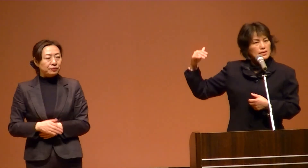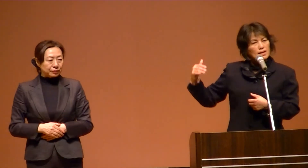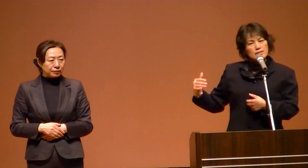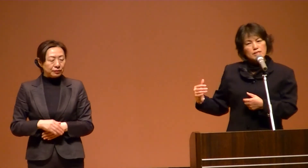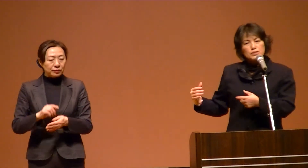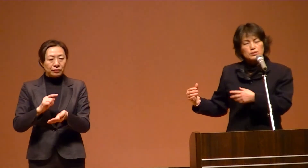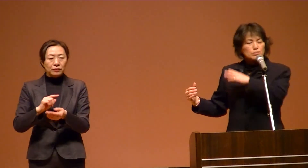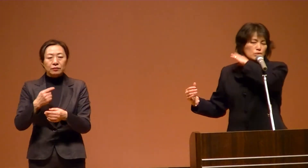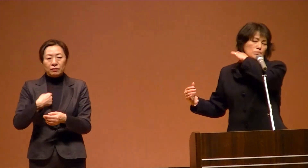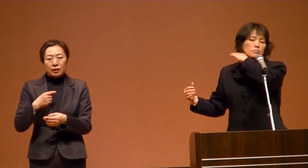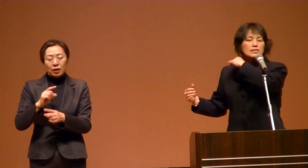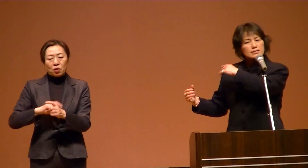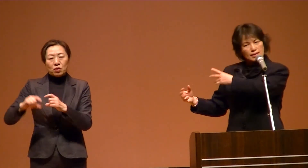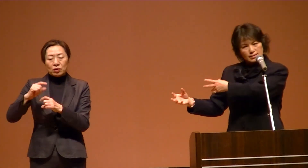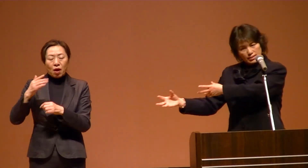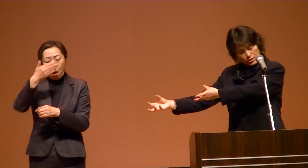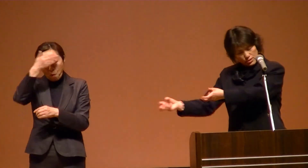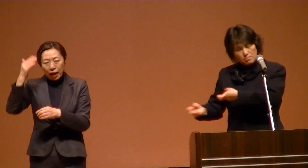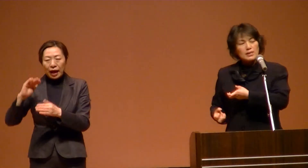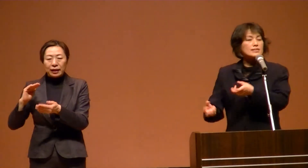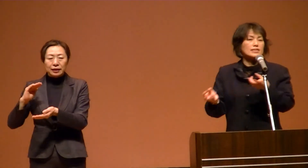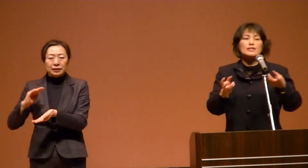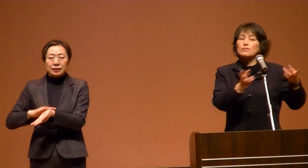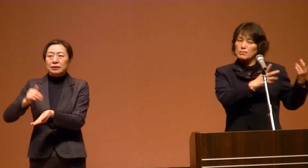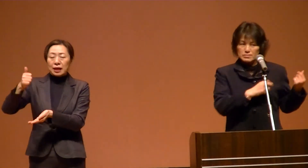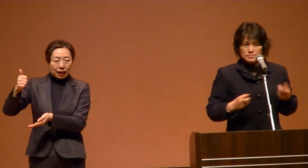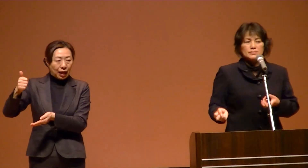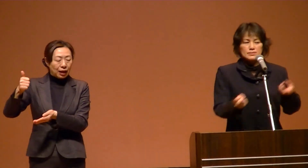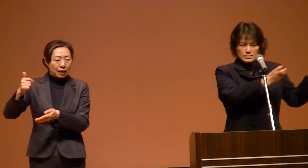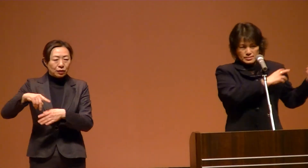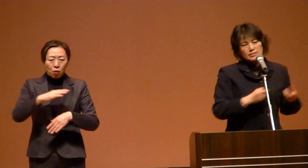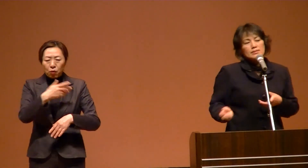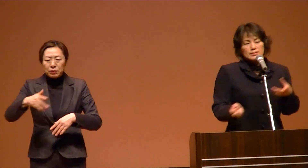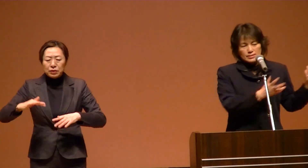先生が首まで使って一生懸命患者さんを